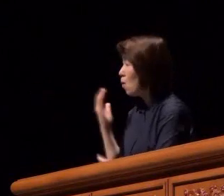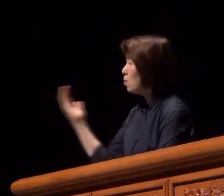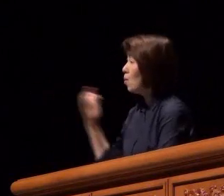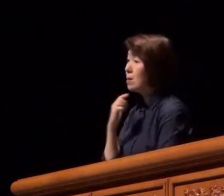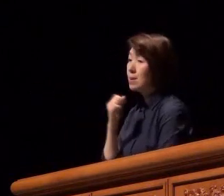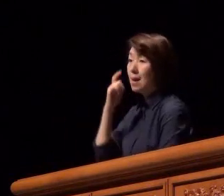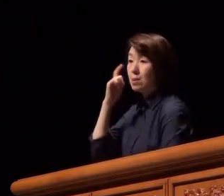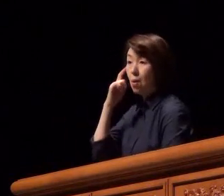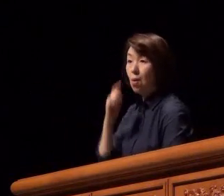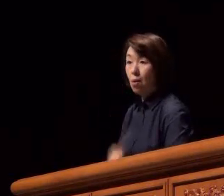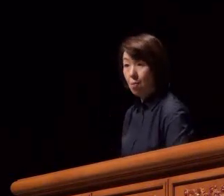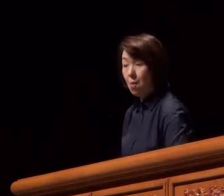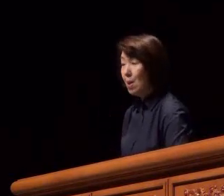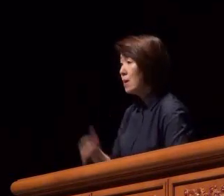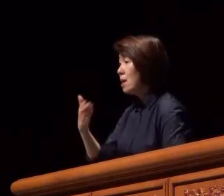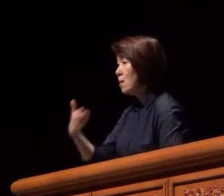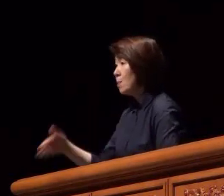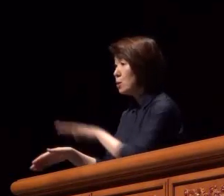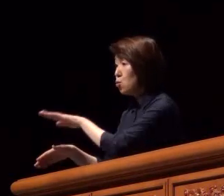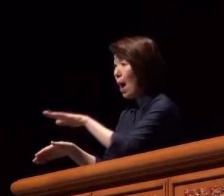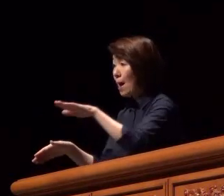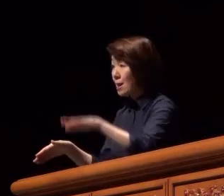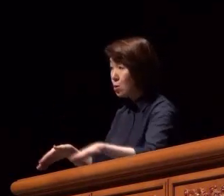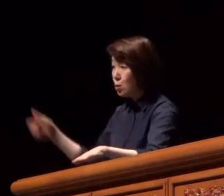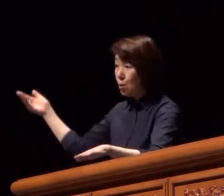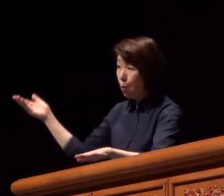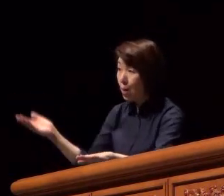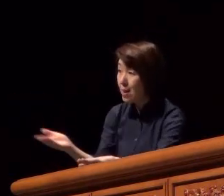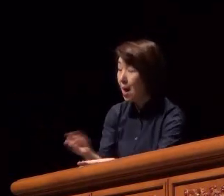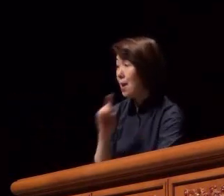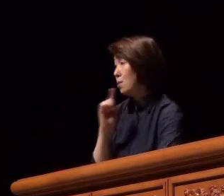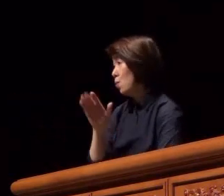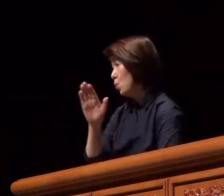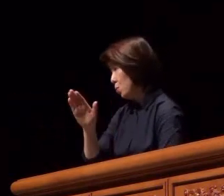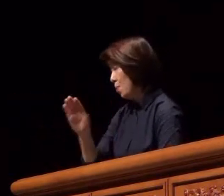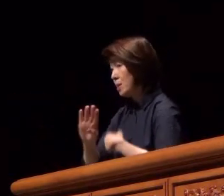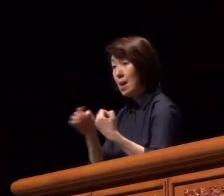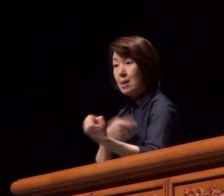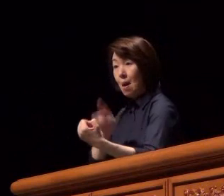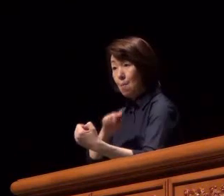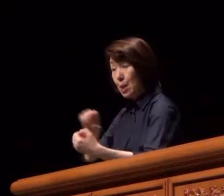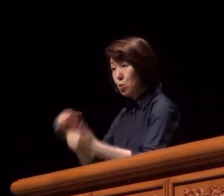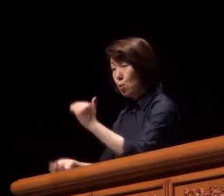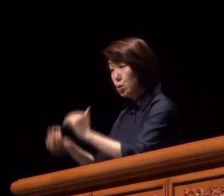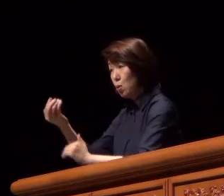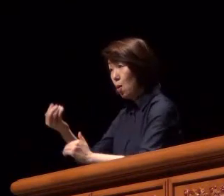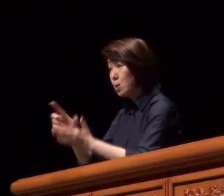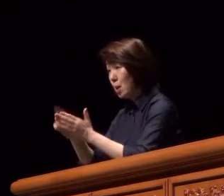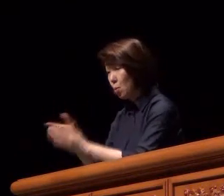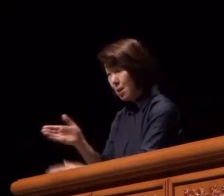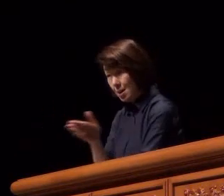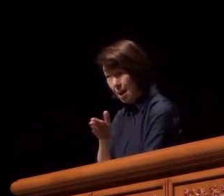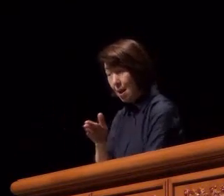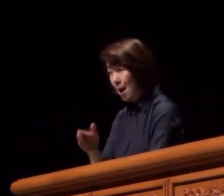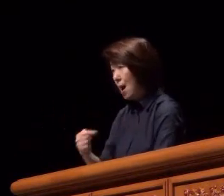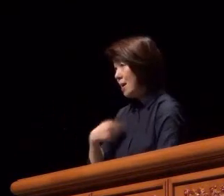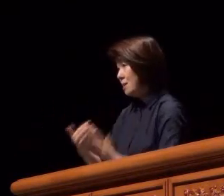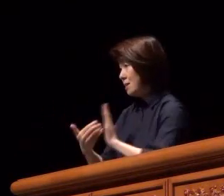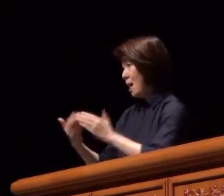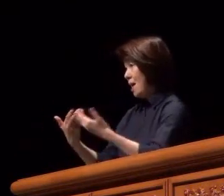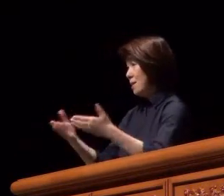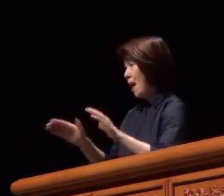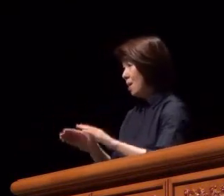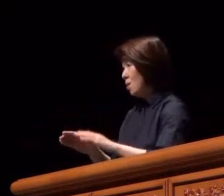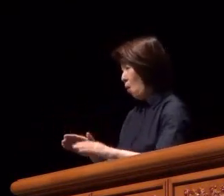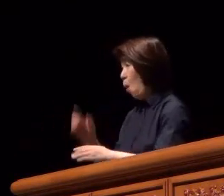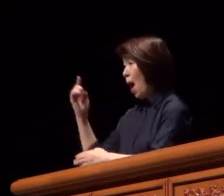あの水は低きに従って流れるという、だから原発の事故の直後からあの自衛隊 の